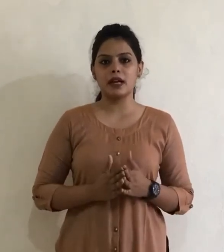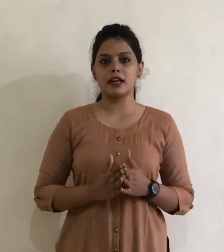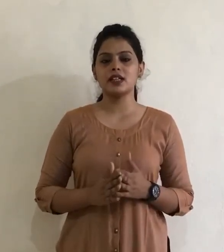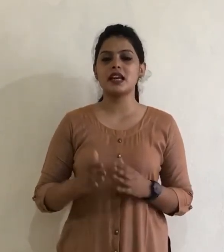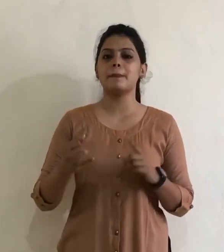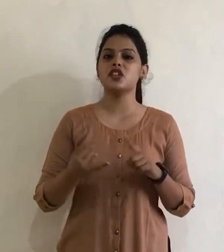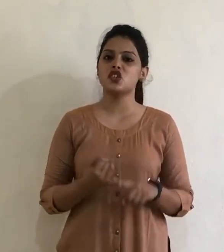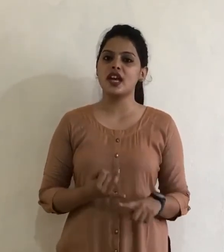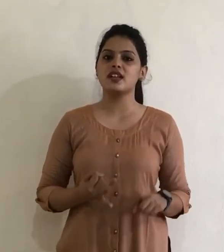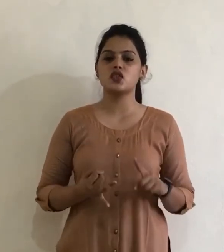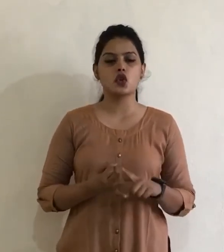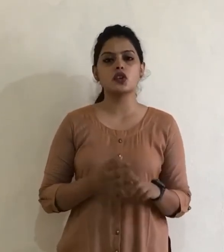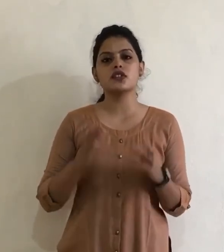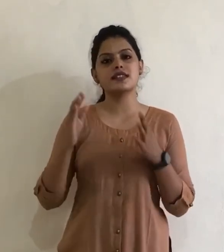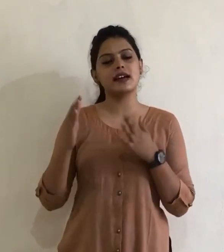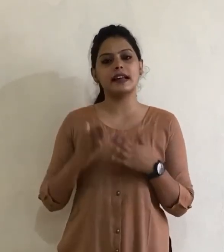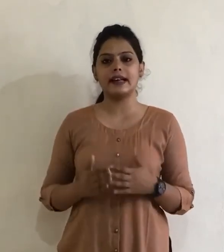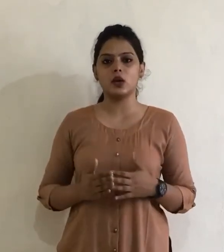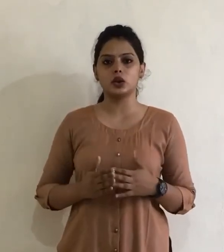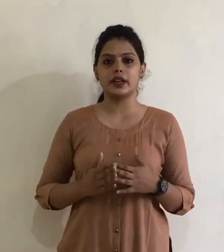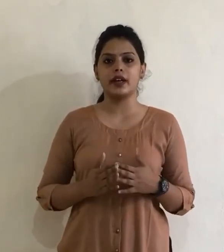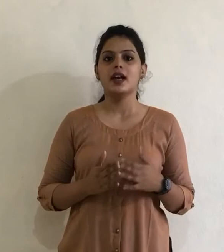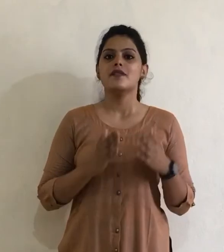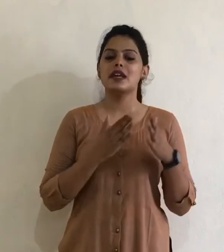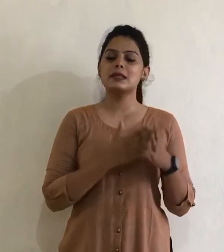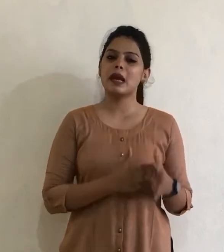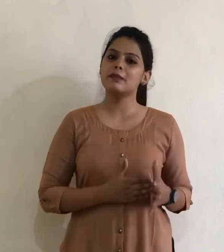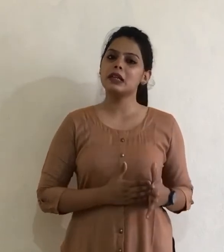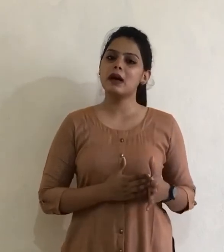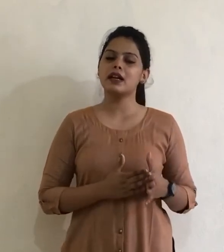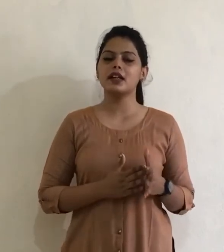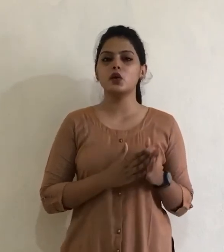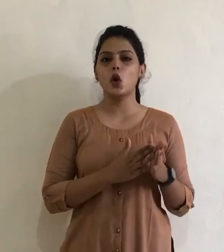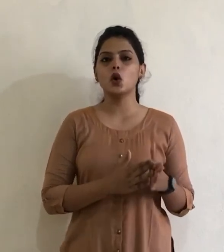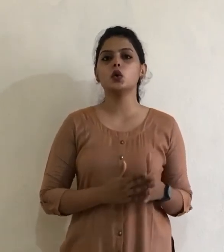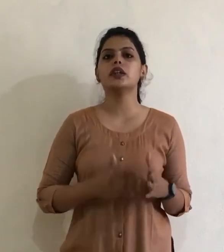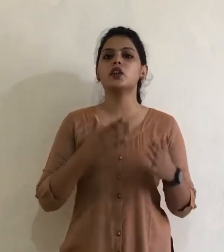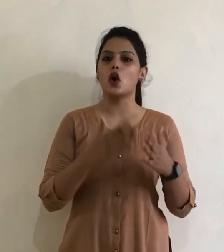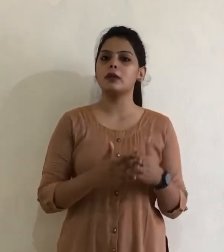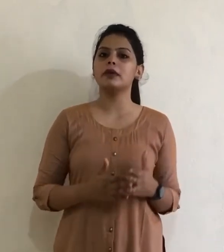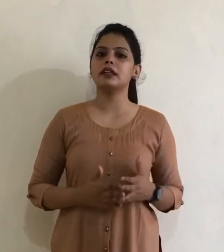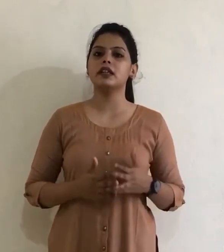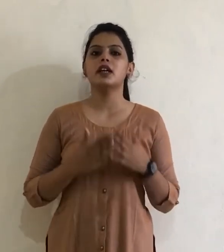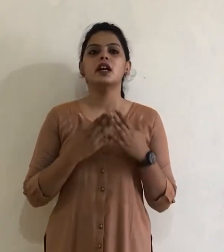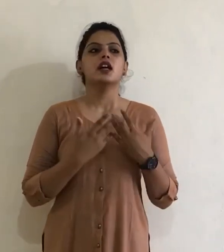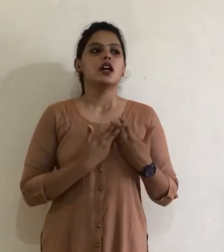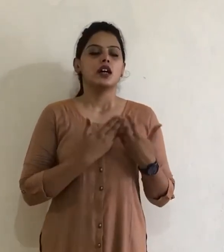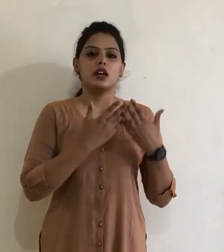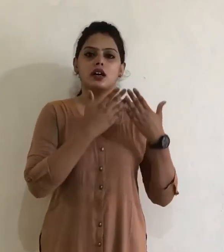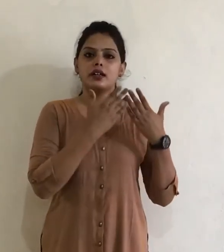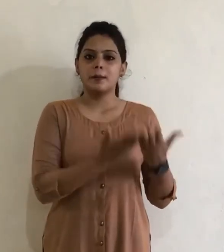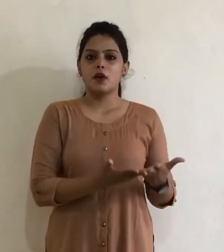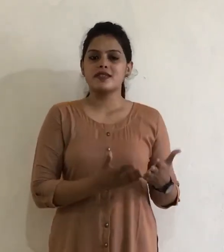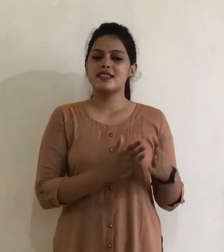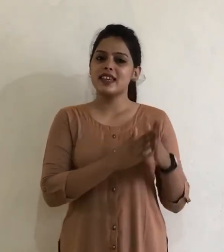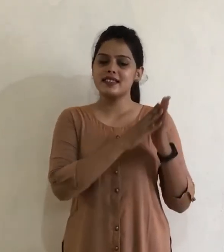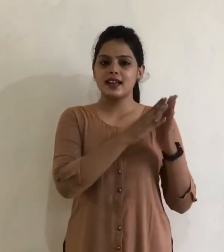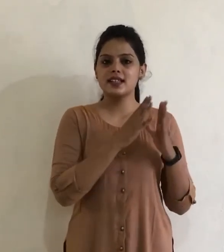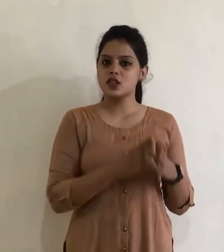market जहाँ पे shares, stocks इसका trading होता है. Whereas primary market you all know that call money, deposits ये सारी चीजों